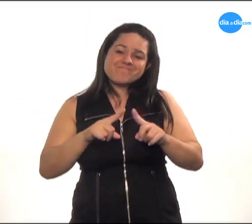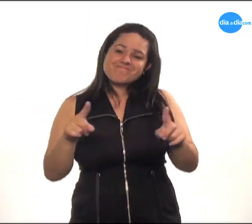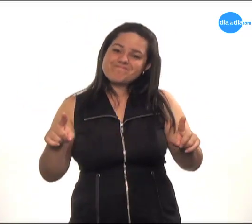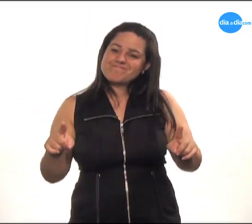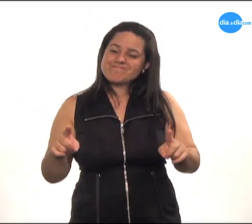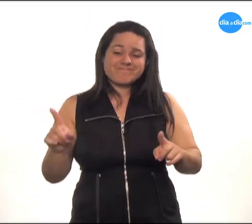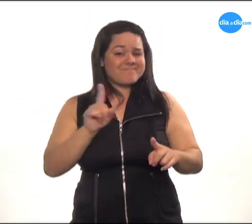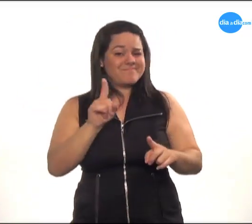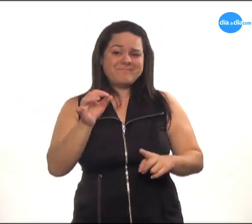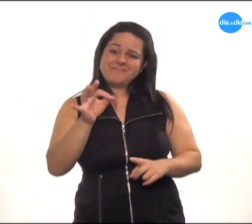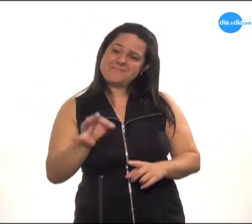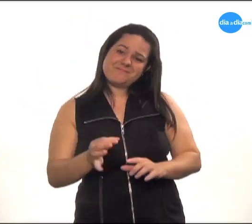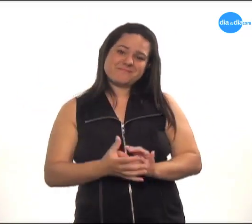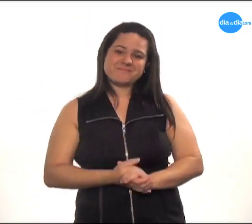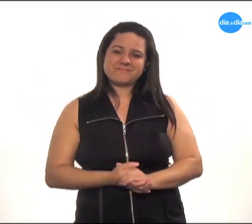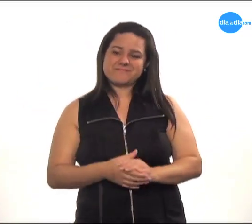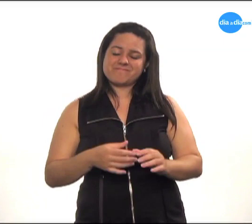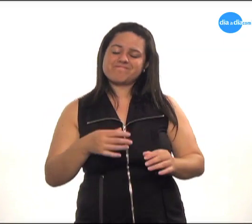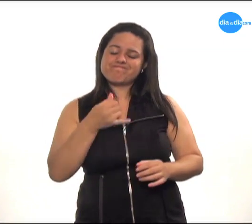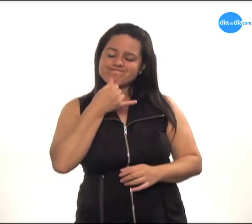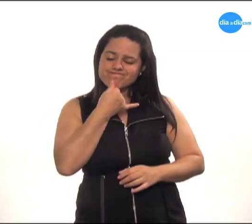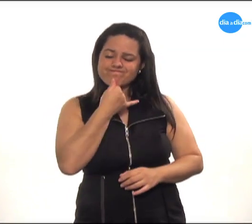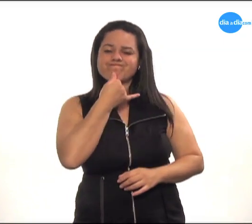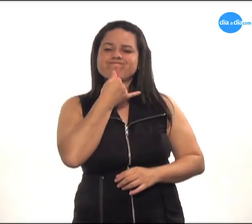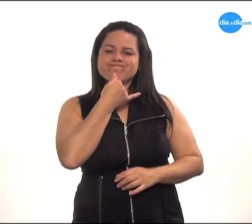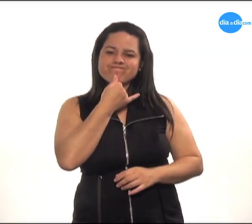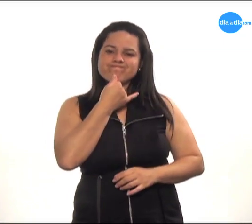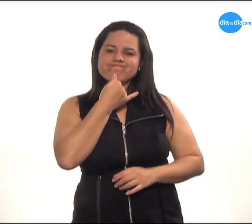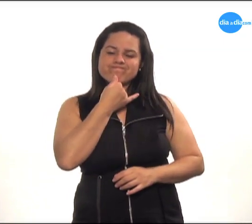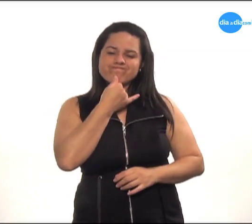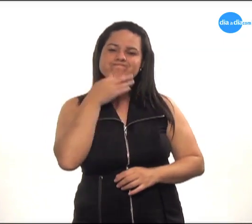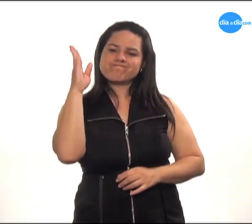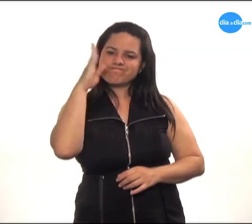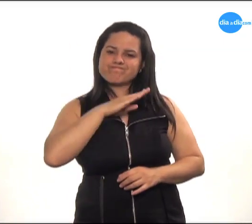Mas não funciona. É desgraça.